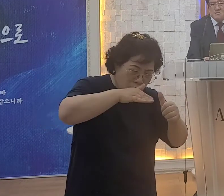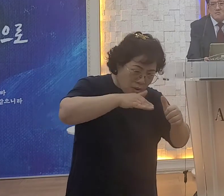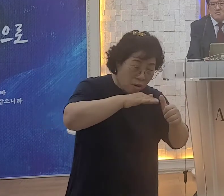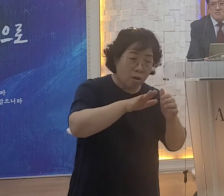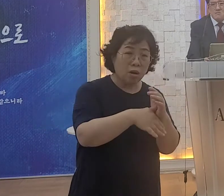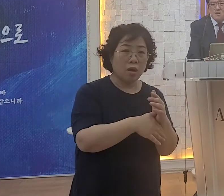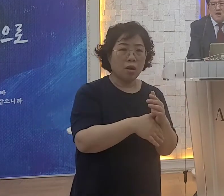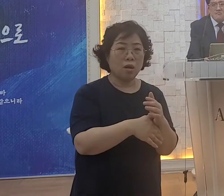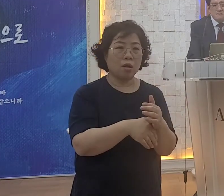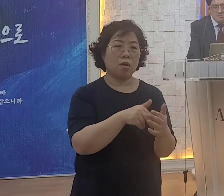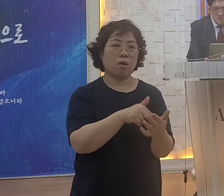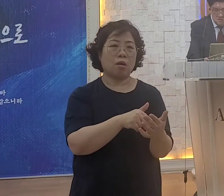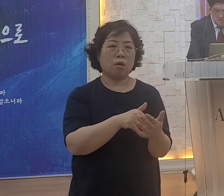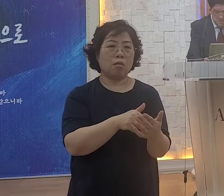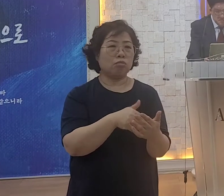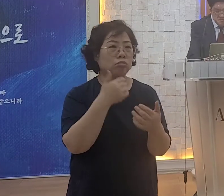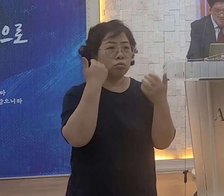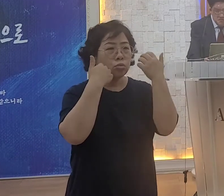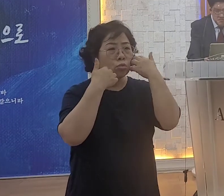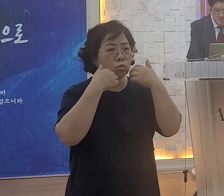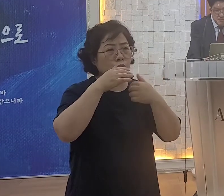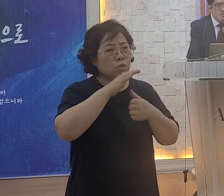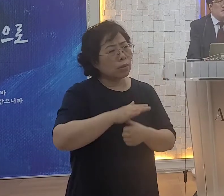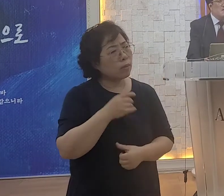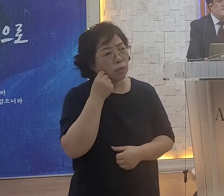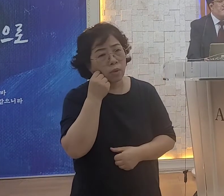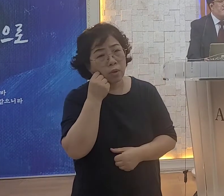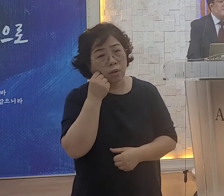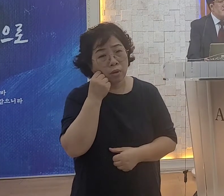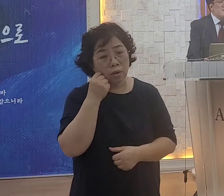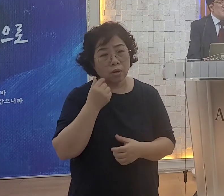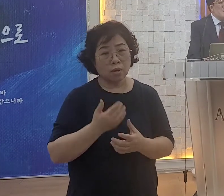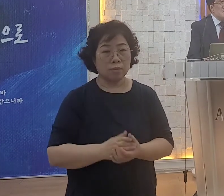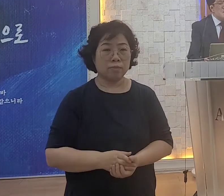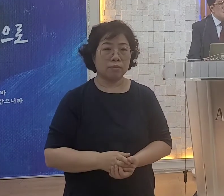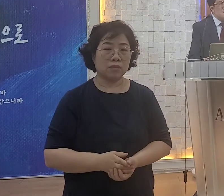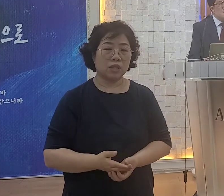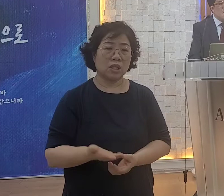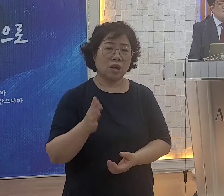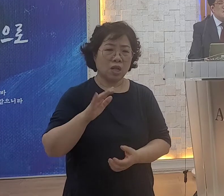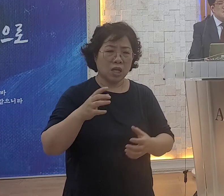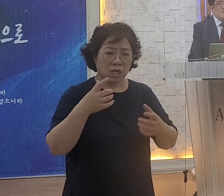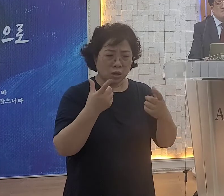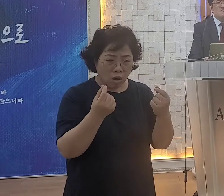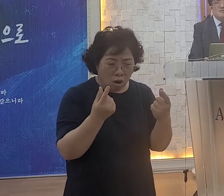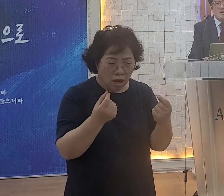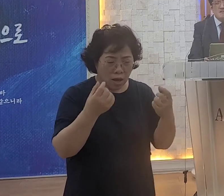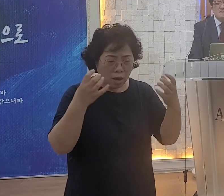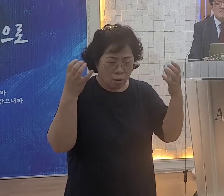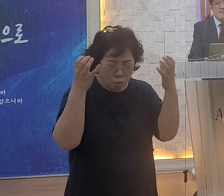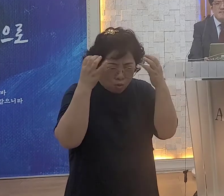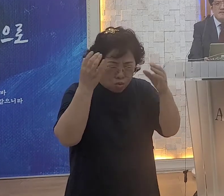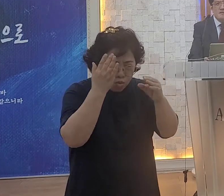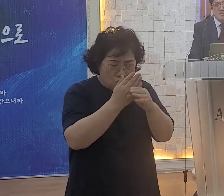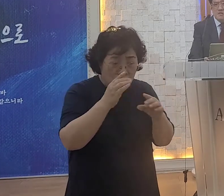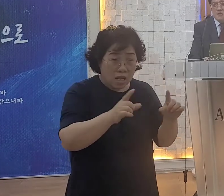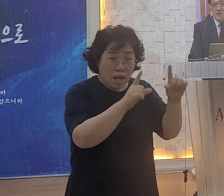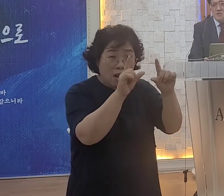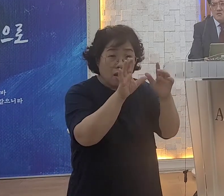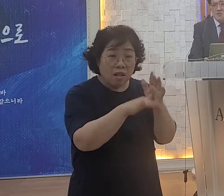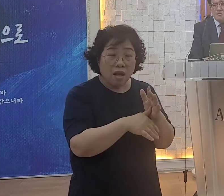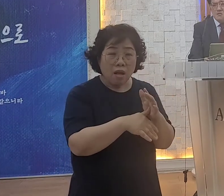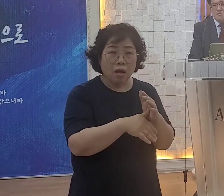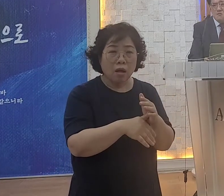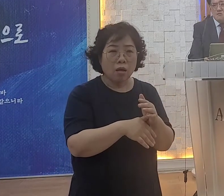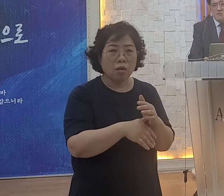생각해요. 정말 아무도 견딜 수가 없었어요. 그런데 그렇게 고통 가운데 살고 있는데 어느